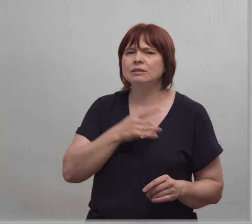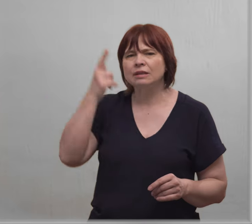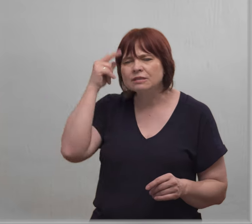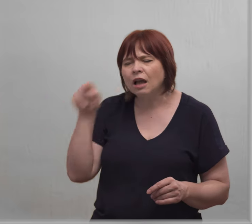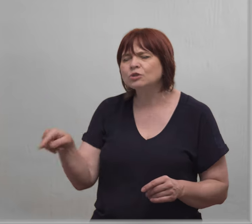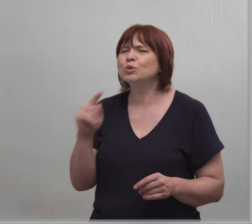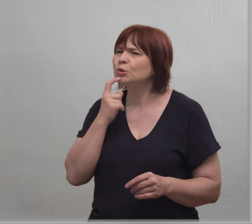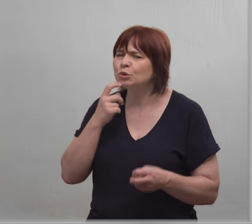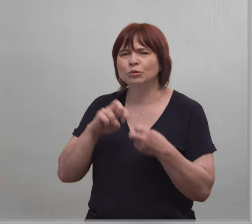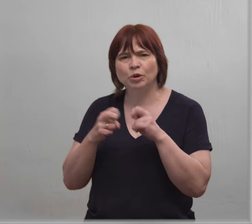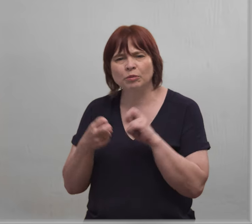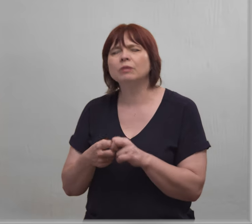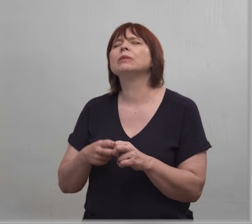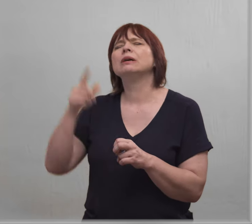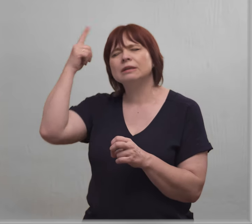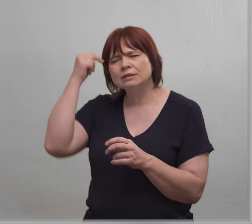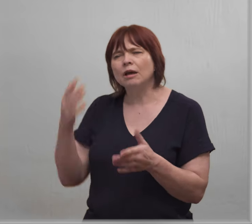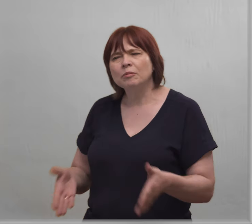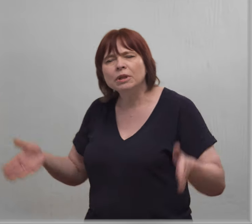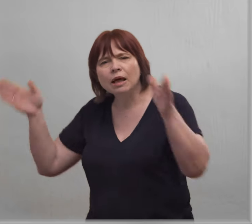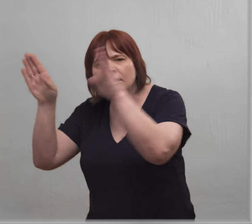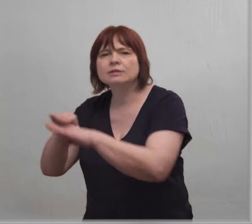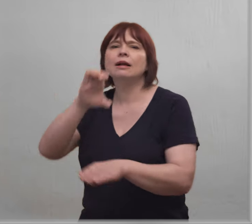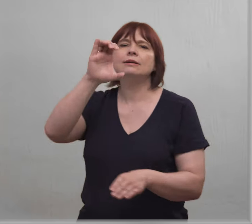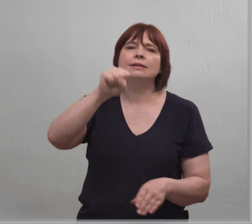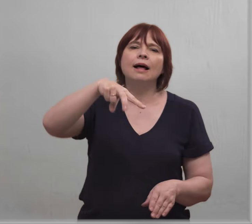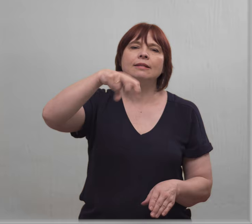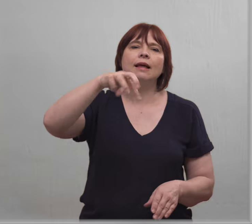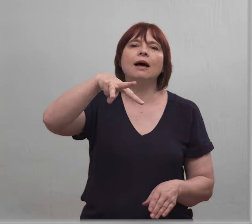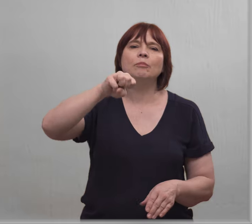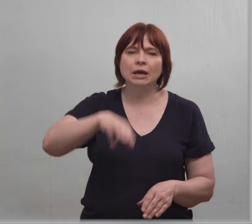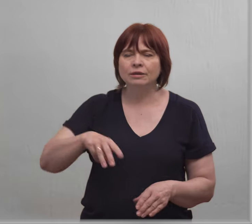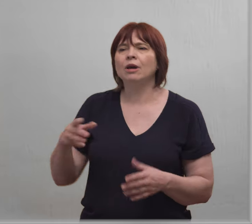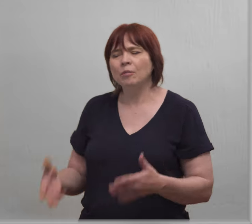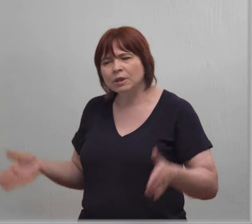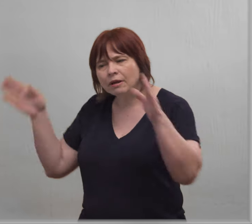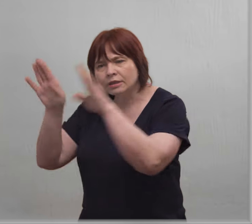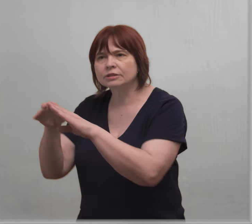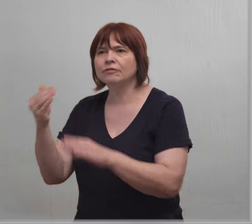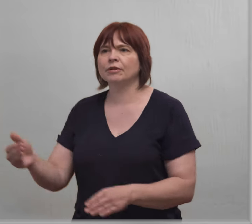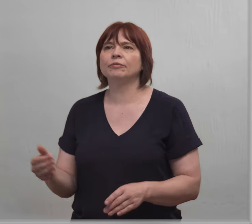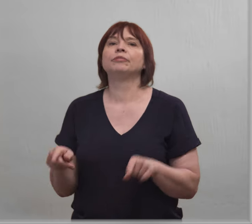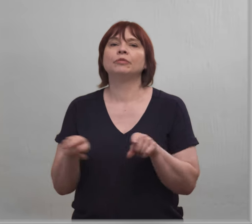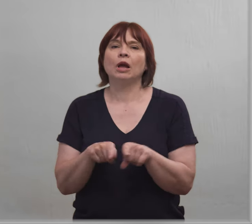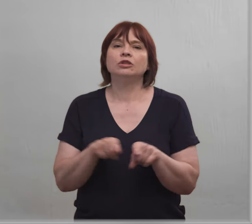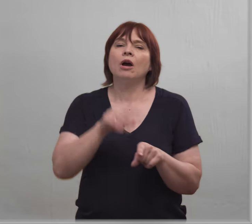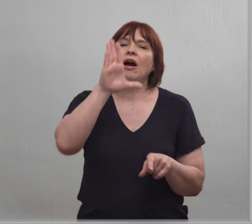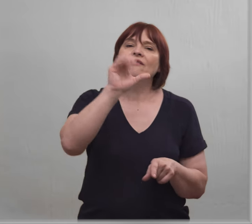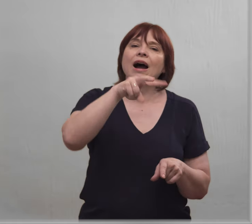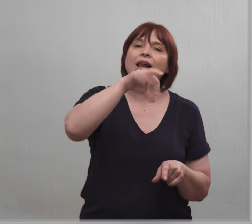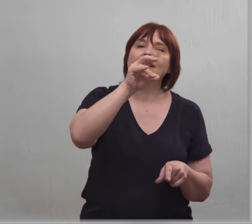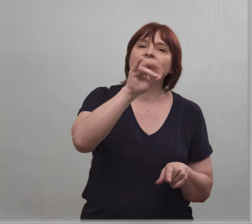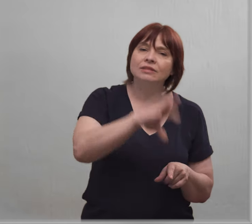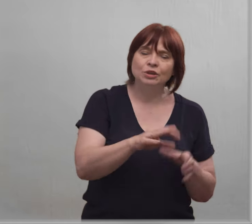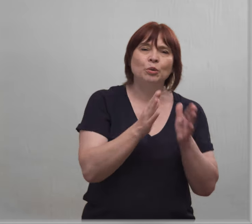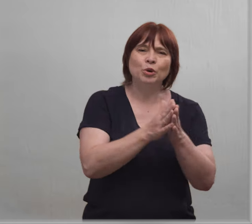ситуацию. Благослови Саламата во имя Иисуса Христа. Мы также просим Тебя за Валентину и за ее исцеление.